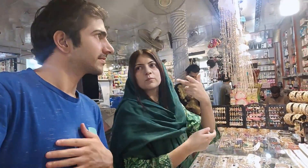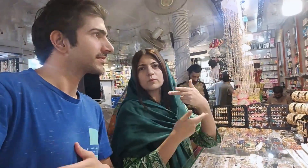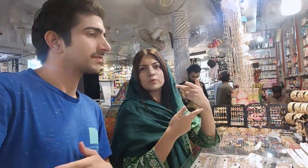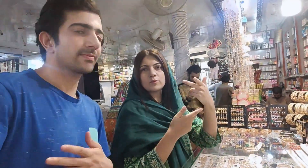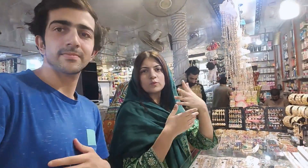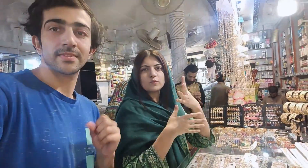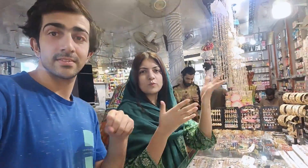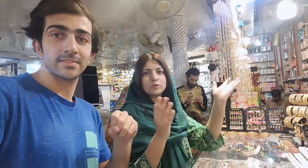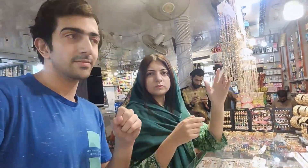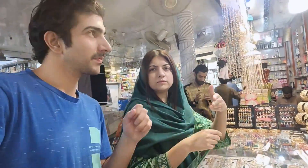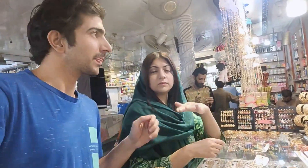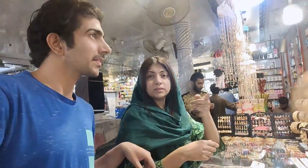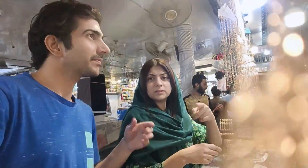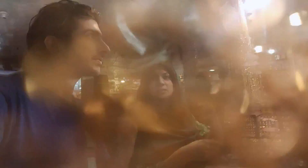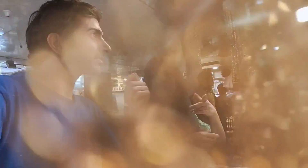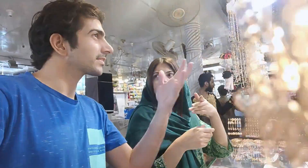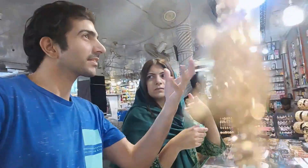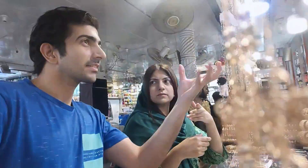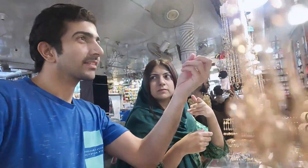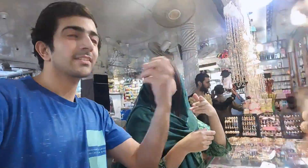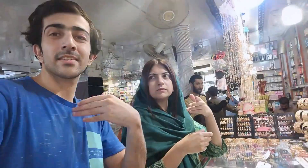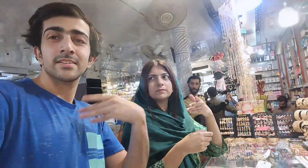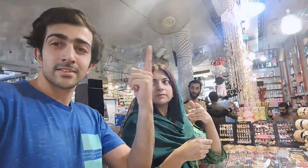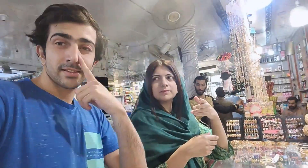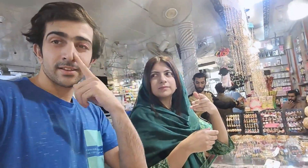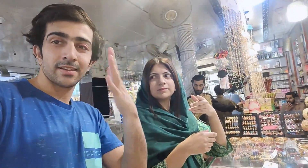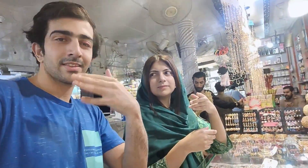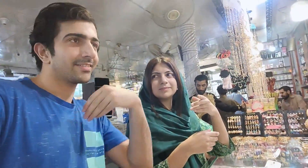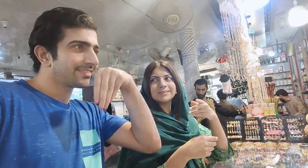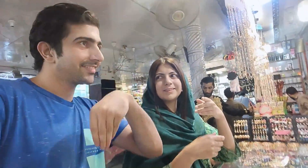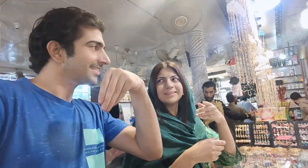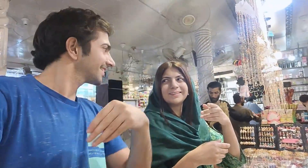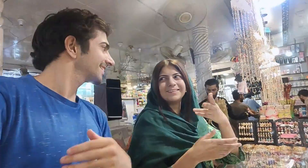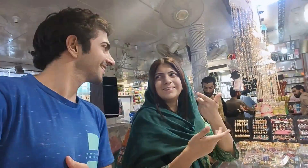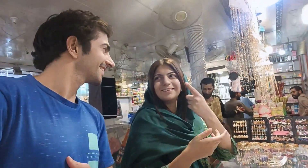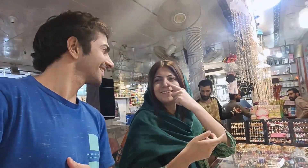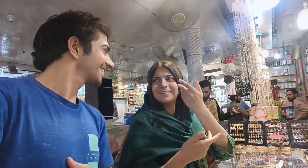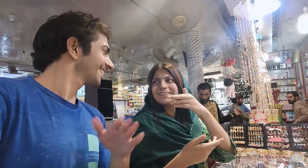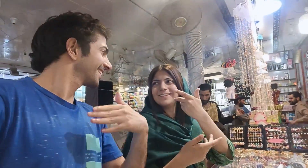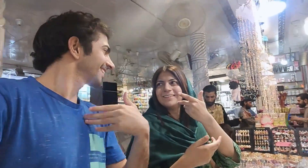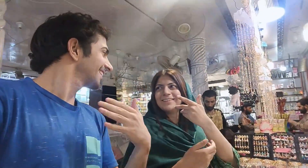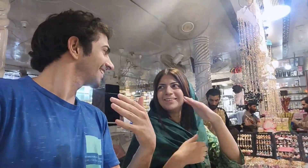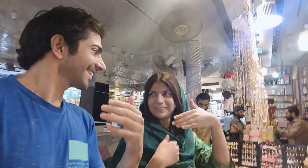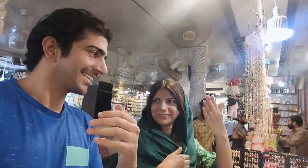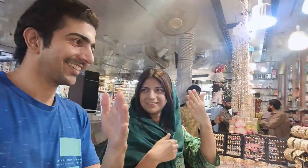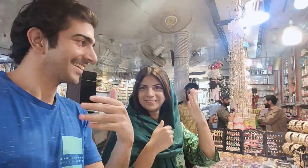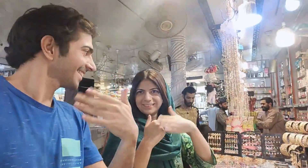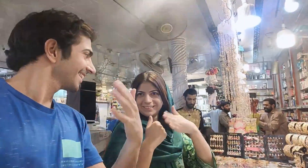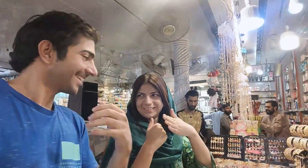बैंगल्स देखते हैं, ये काफ़ी डिफरेंट वैरायटी लगी हुई है। और मैं अपनी वाइफ के लिए भी लूँगा। तुम्हारी वाइफ किधर से आ गई बीच